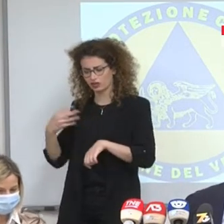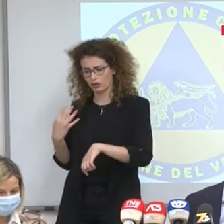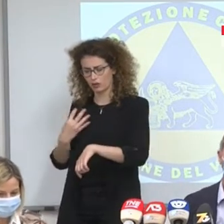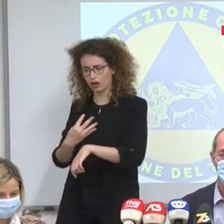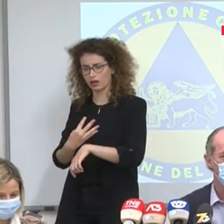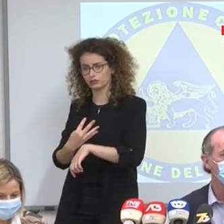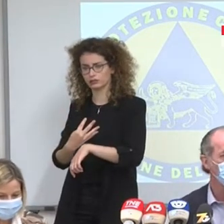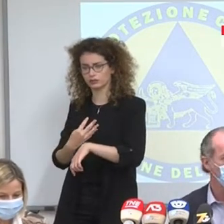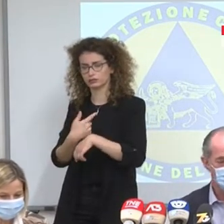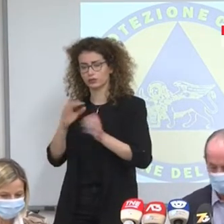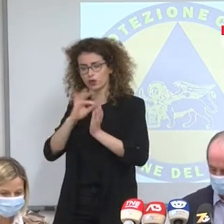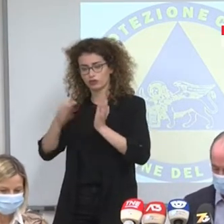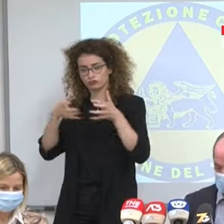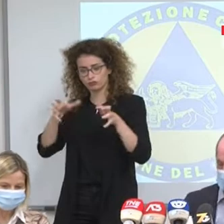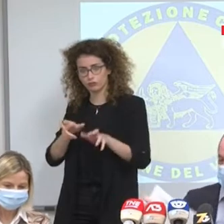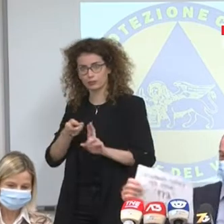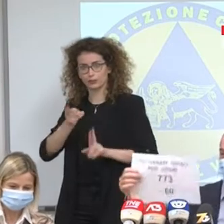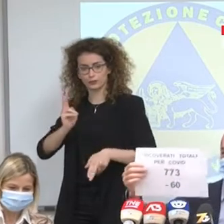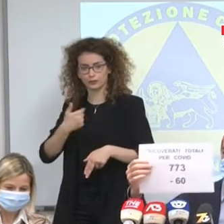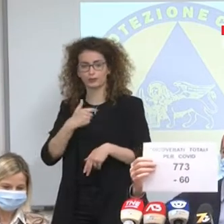ore rappresentano la giornata con più calo,